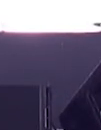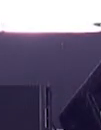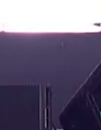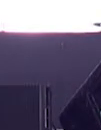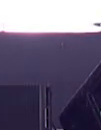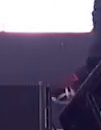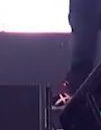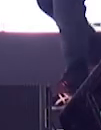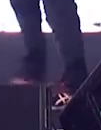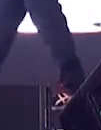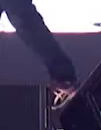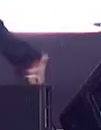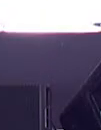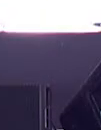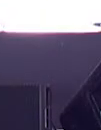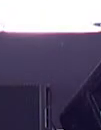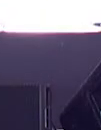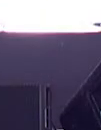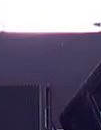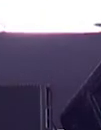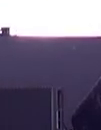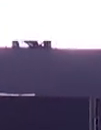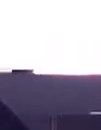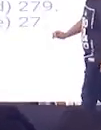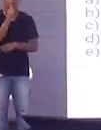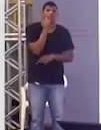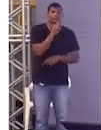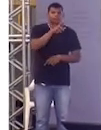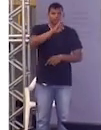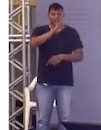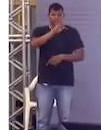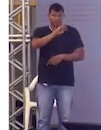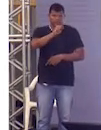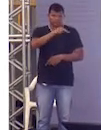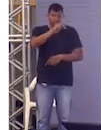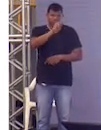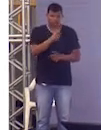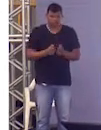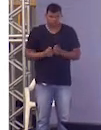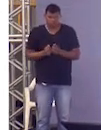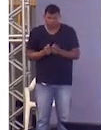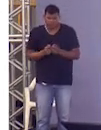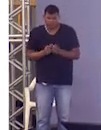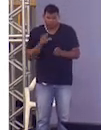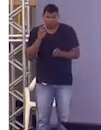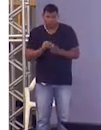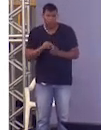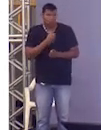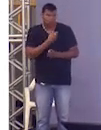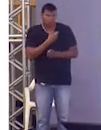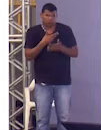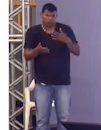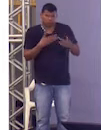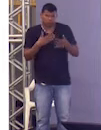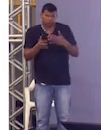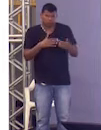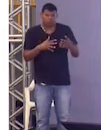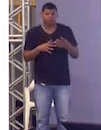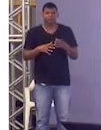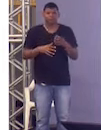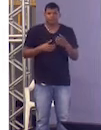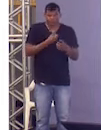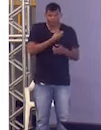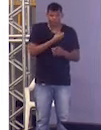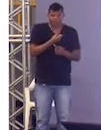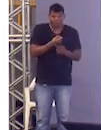caranguejo. Olha só, Renata digitou um número em sua calculadora, multiplicou